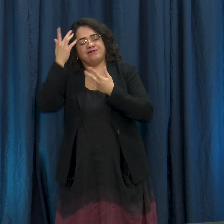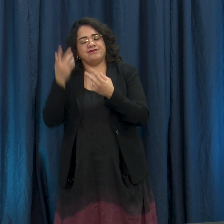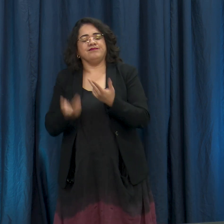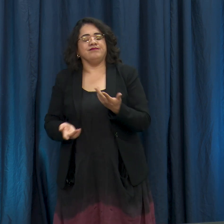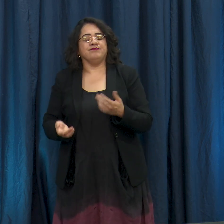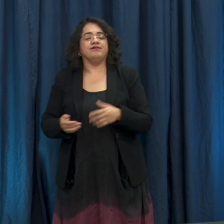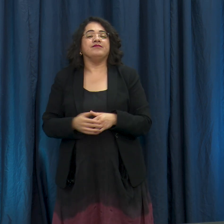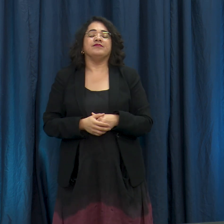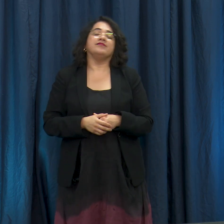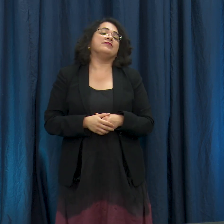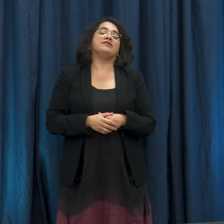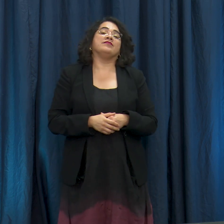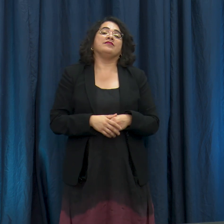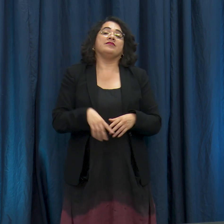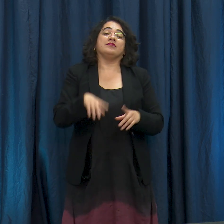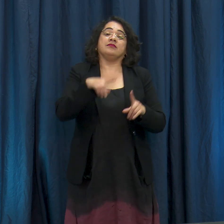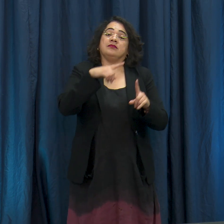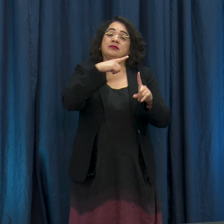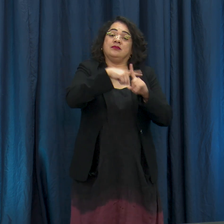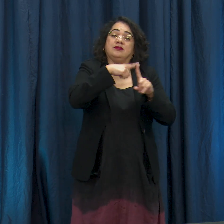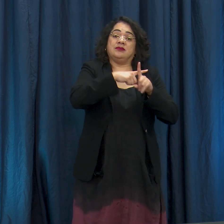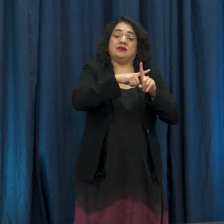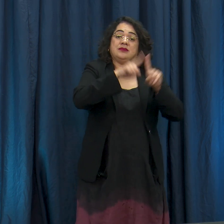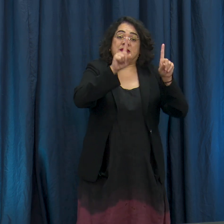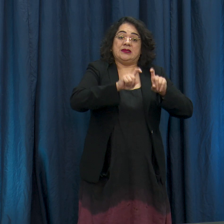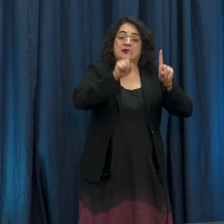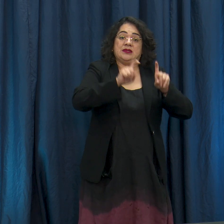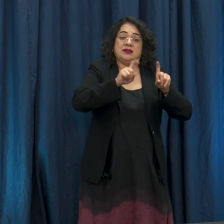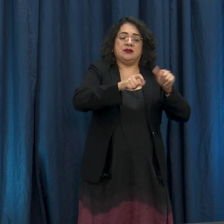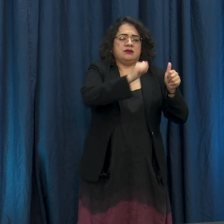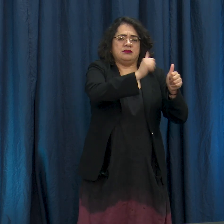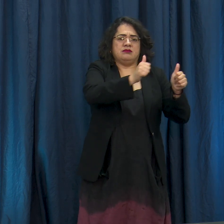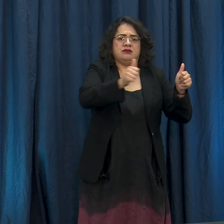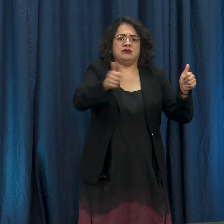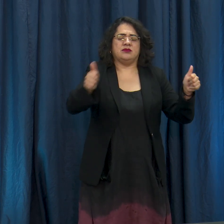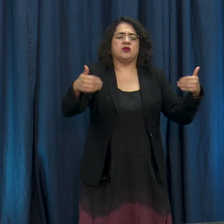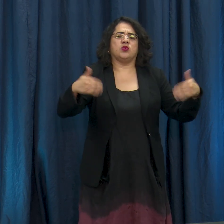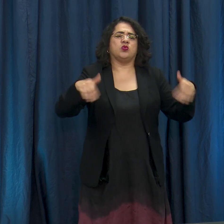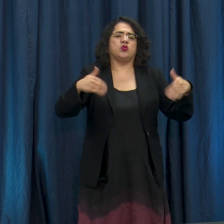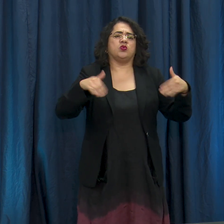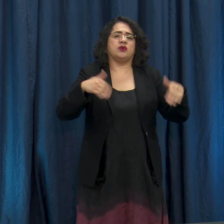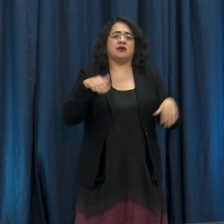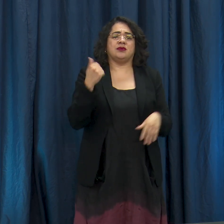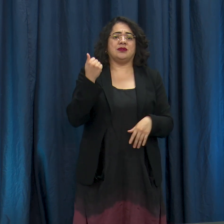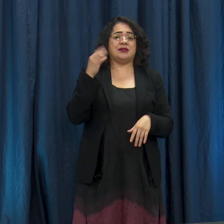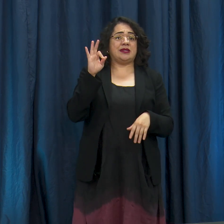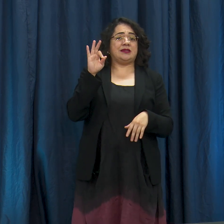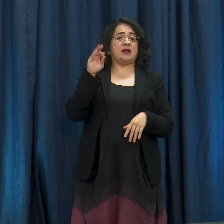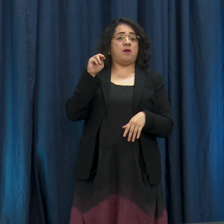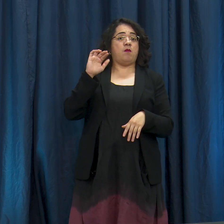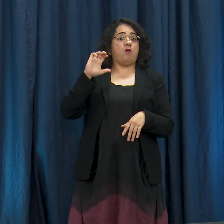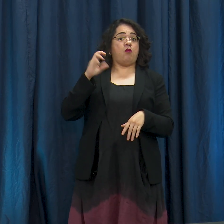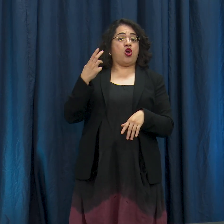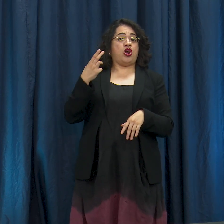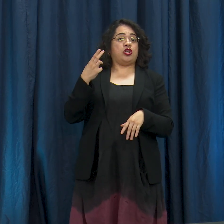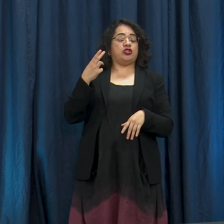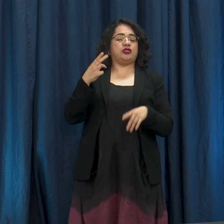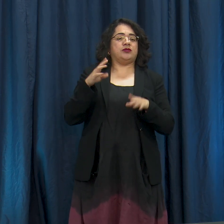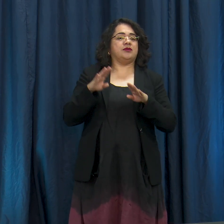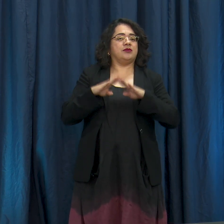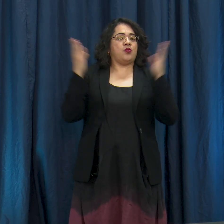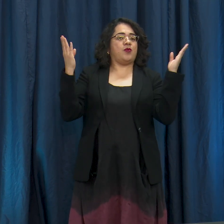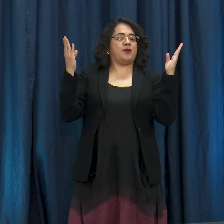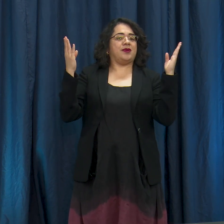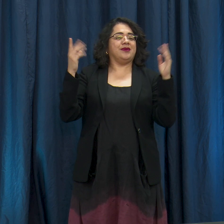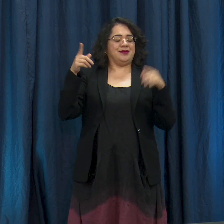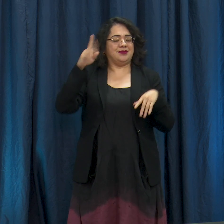Nuestra capacidad de pruebas ha crecido desde que comenzamos el 19 de marzo con la primera clínica en el Departamento de Salud y